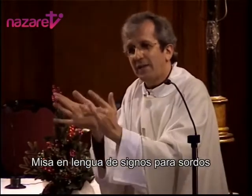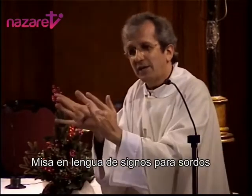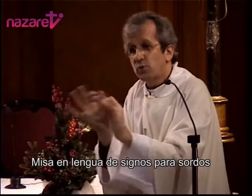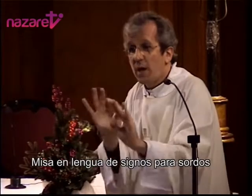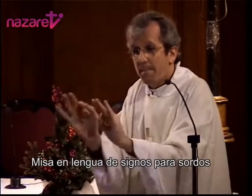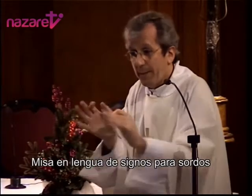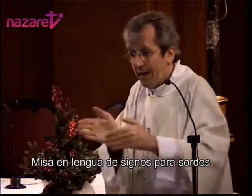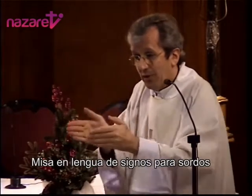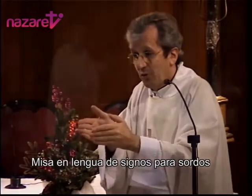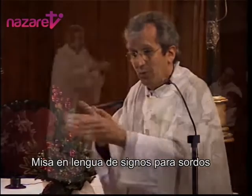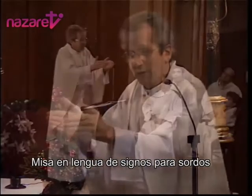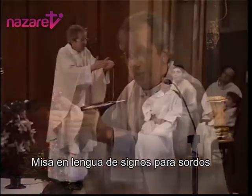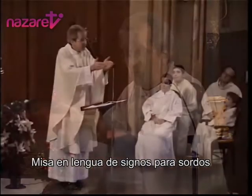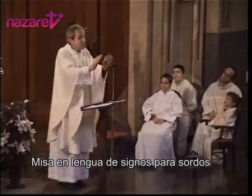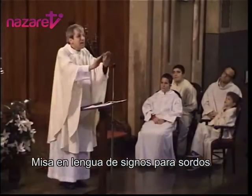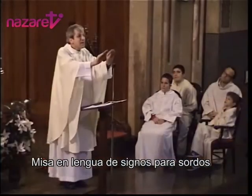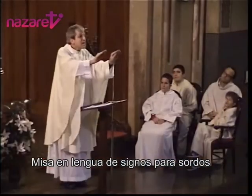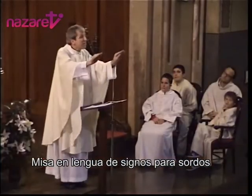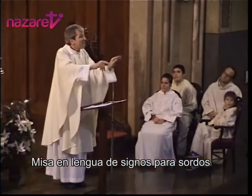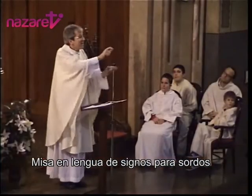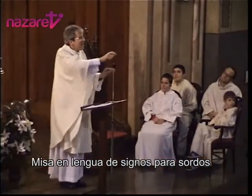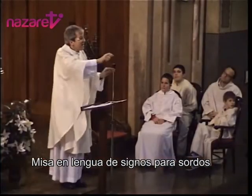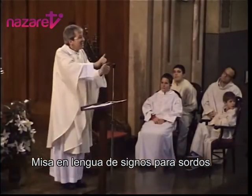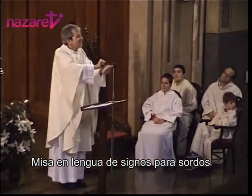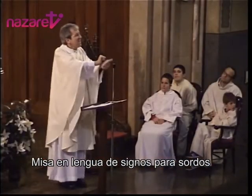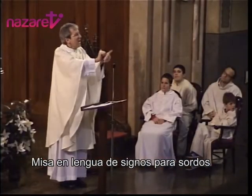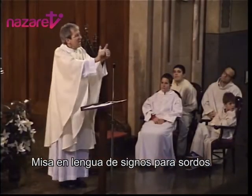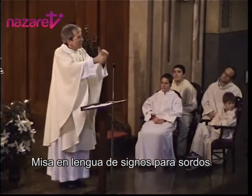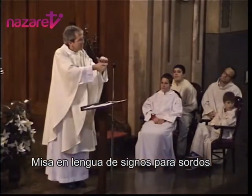Jesús preparando los caminos y llamaba a la gente a la conversión.